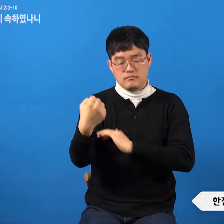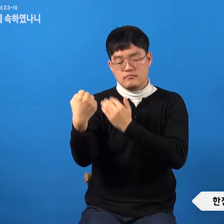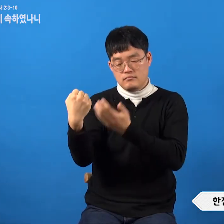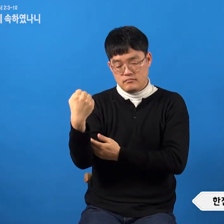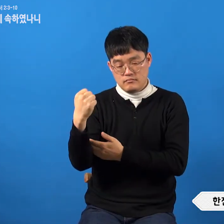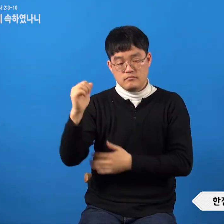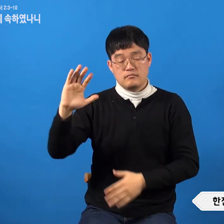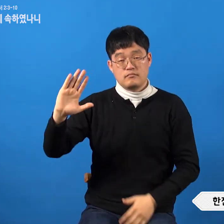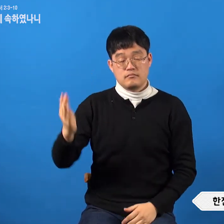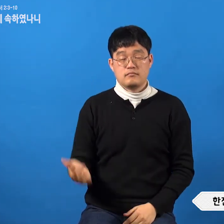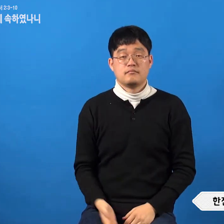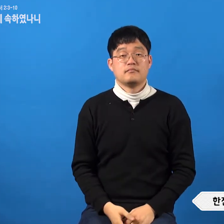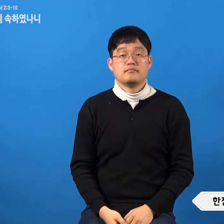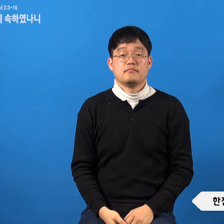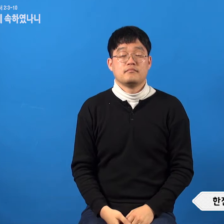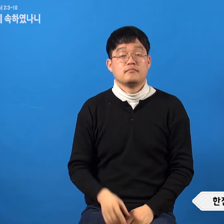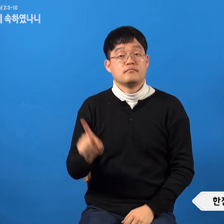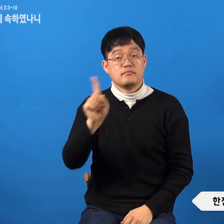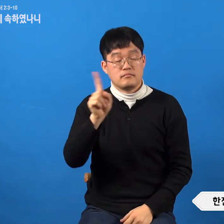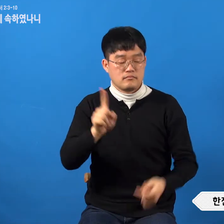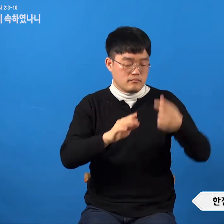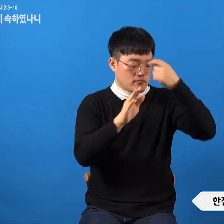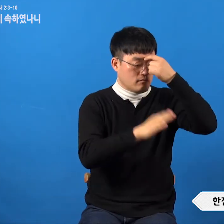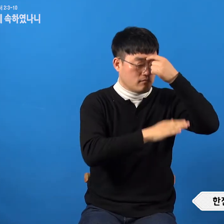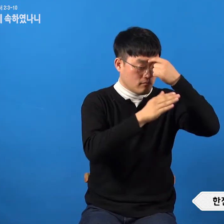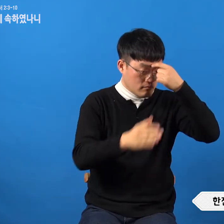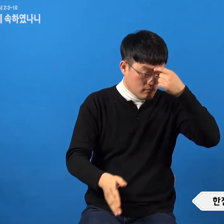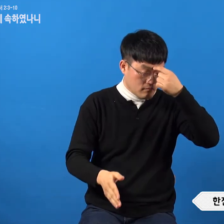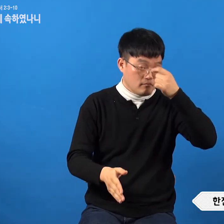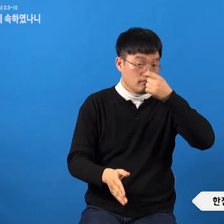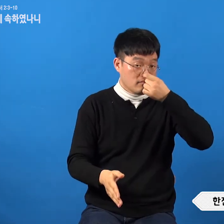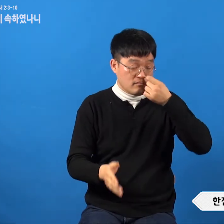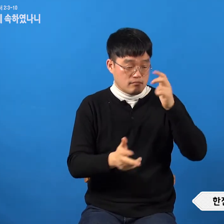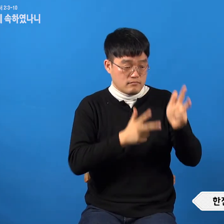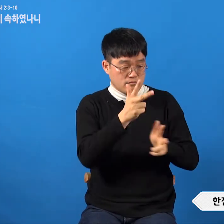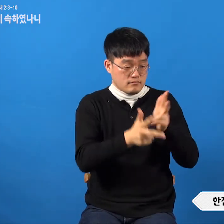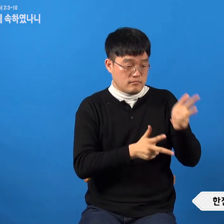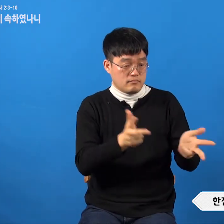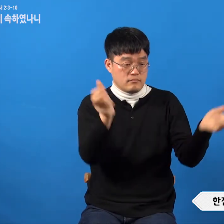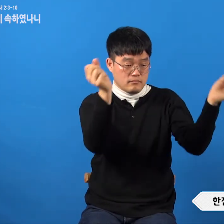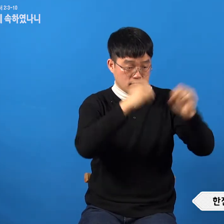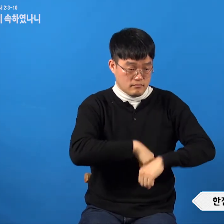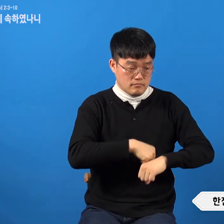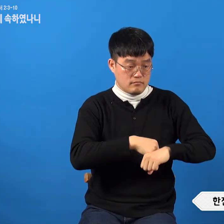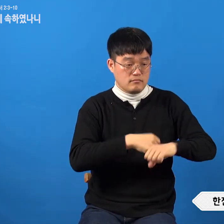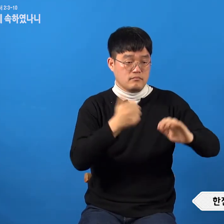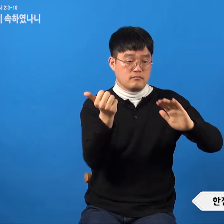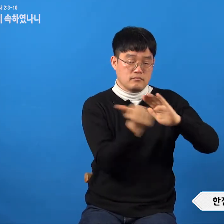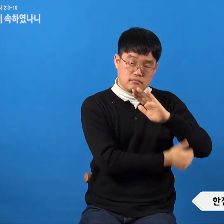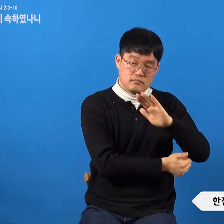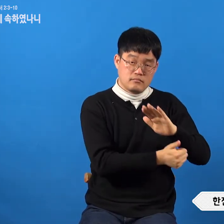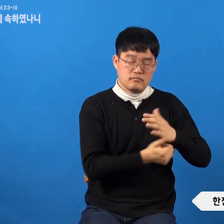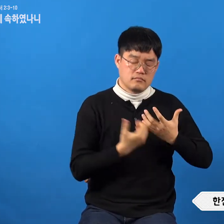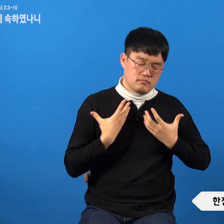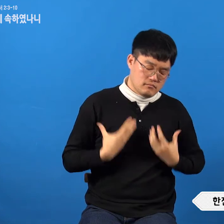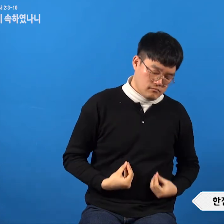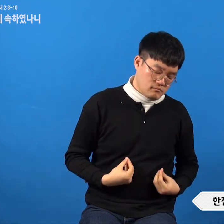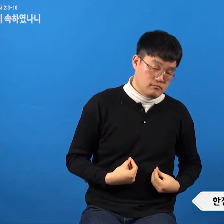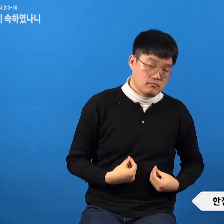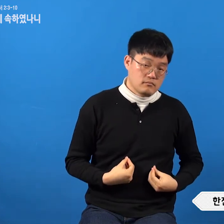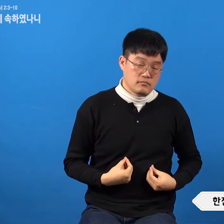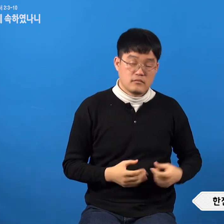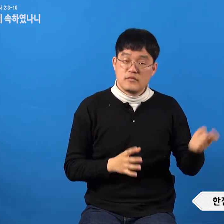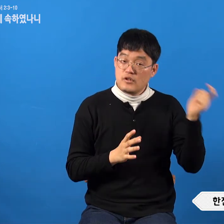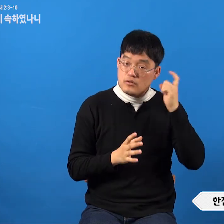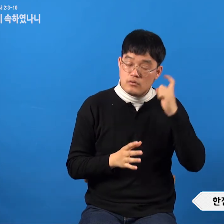됩니다. 어떤 성도가 사업에 실패하고 그냥 낙심해 있다는 말을 목사님이 듣고